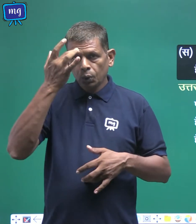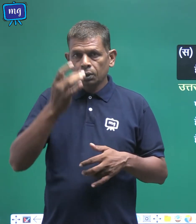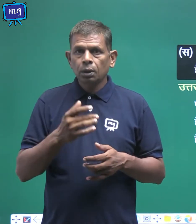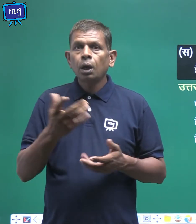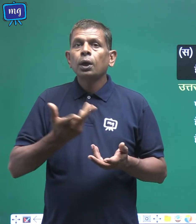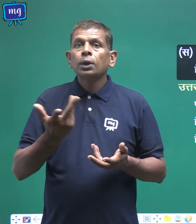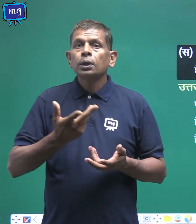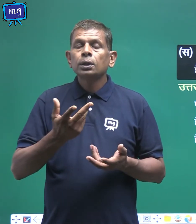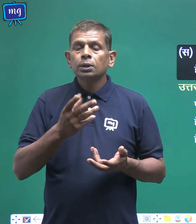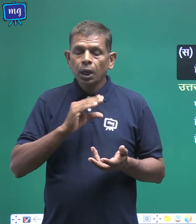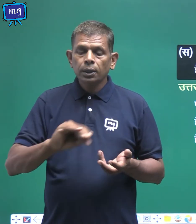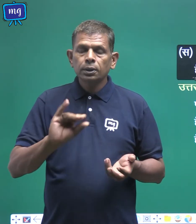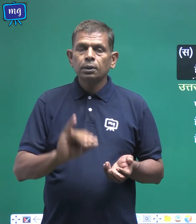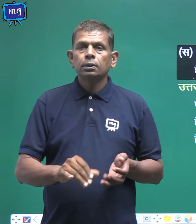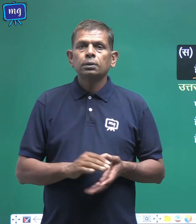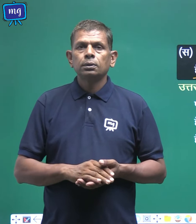किसे कहते हैं?